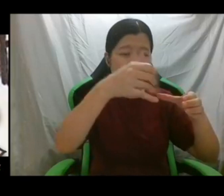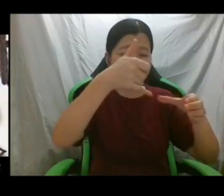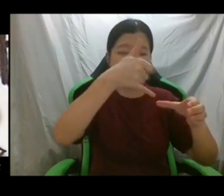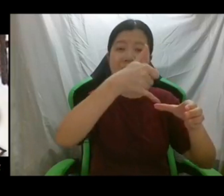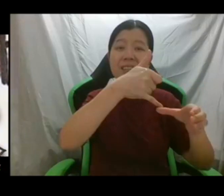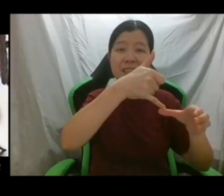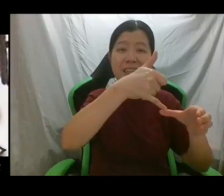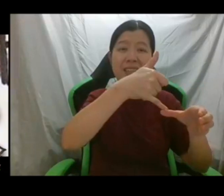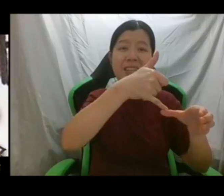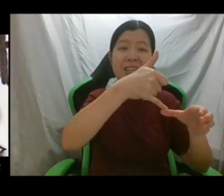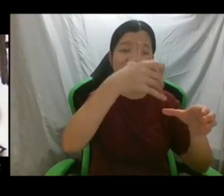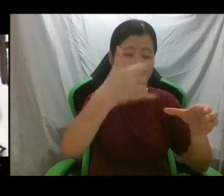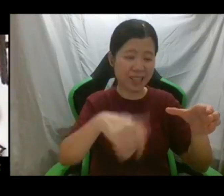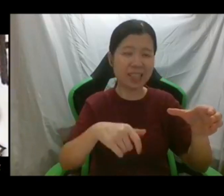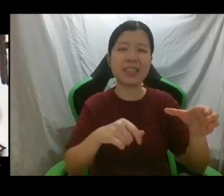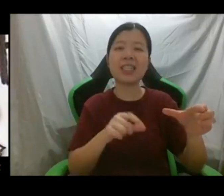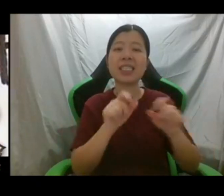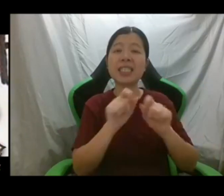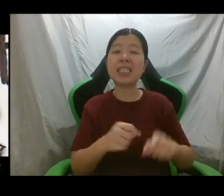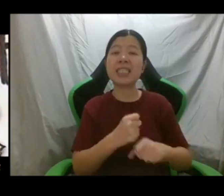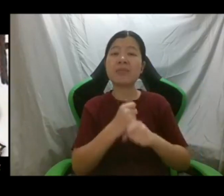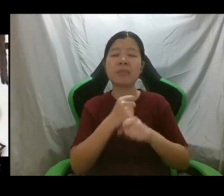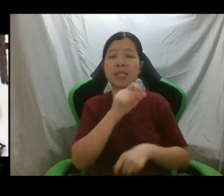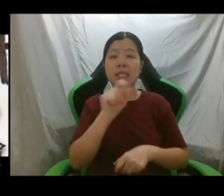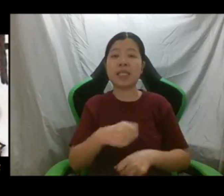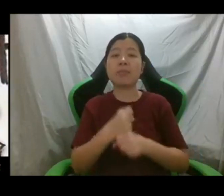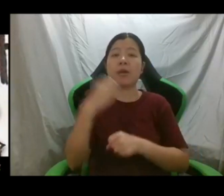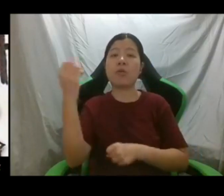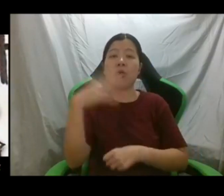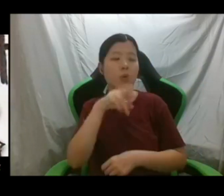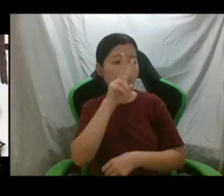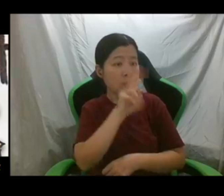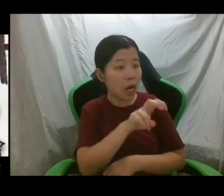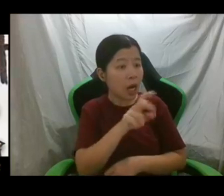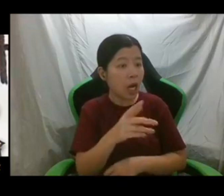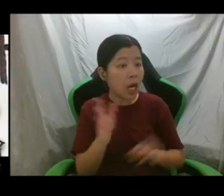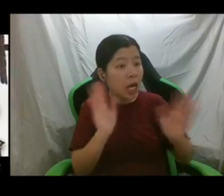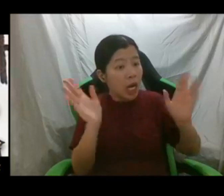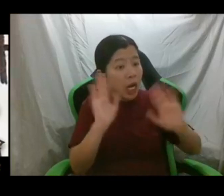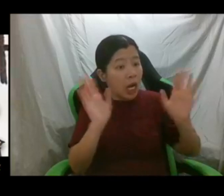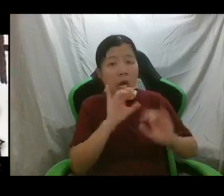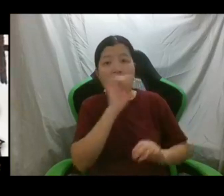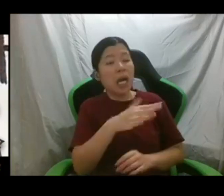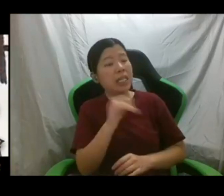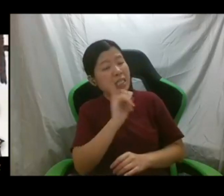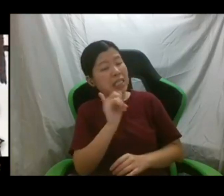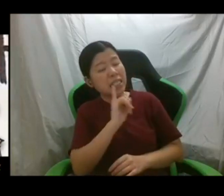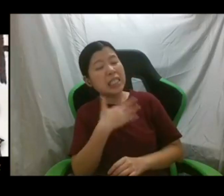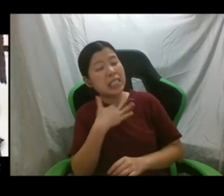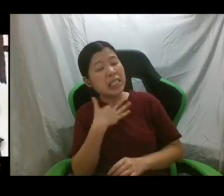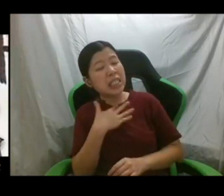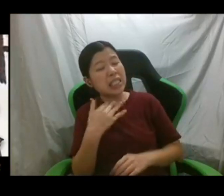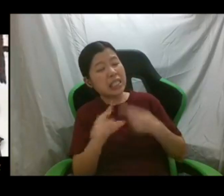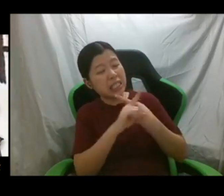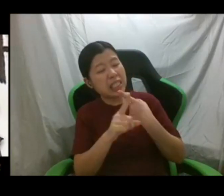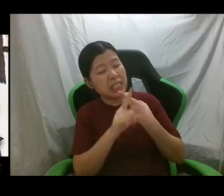司馬光見到，即刻大叫：唔好啊，好危險㗎！